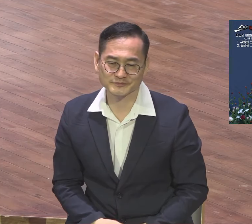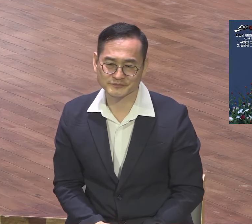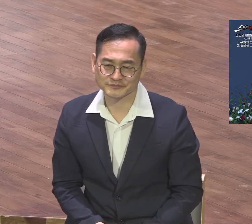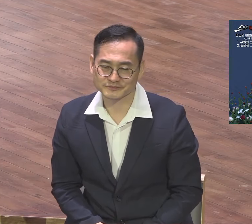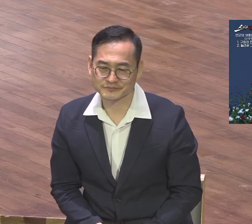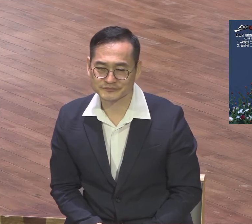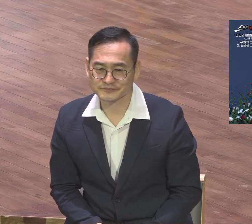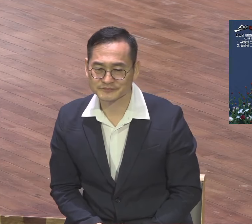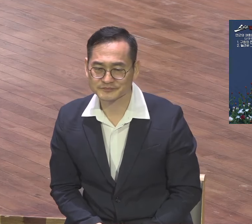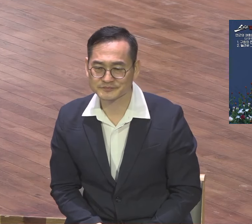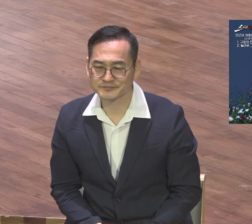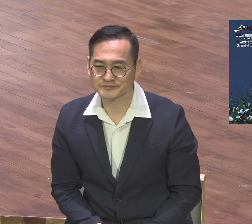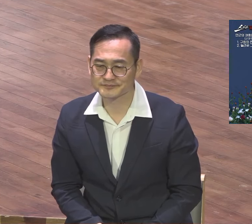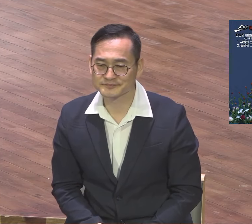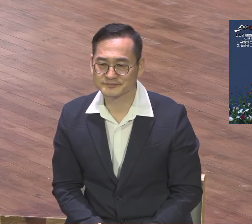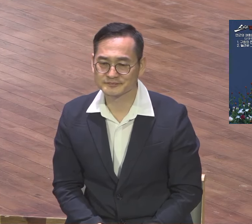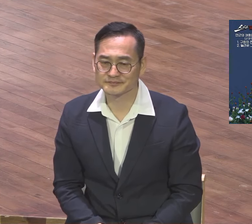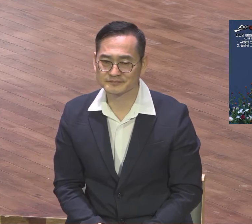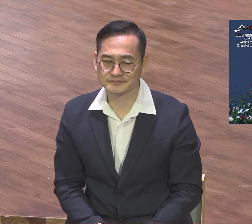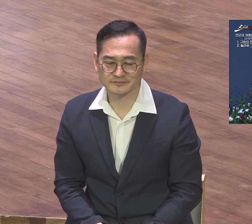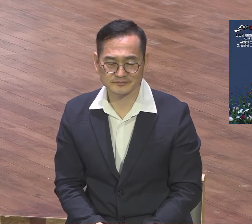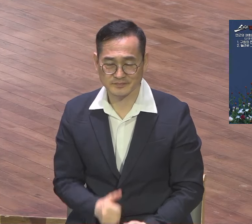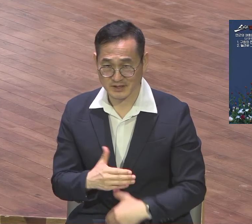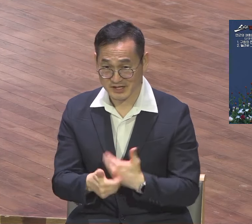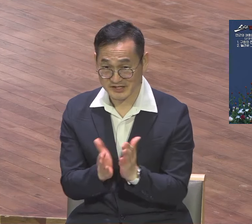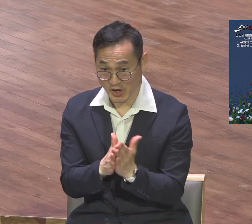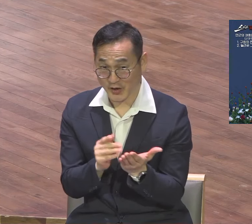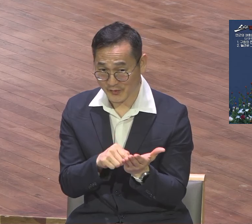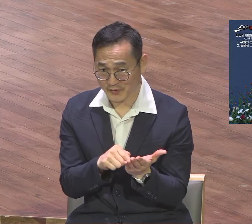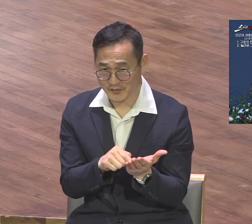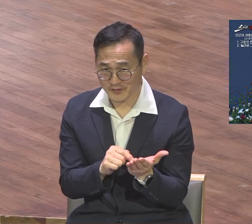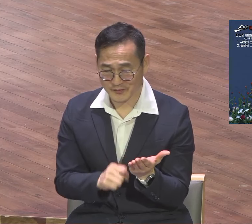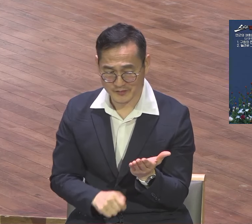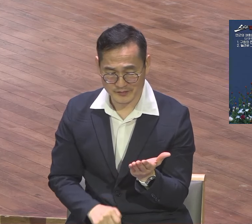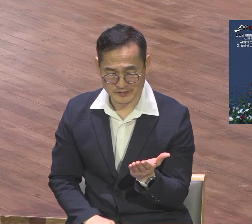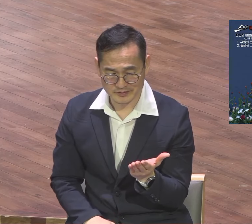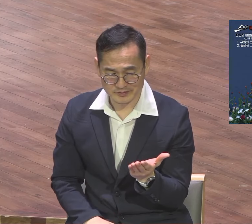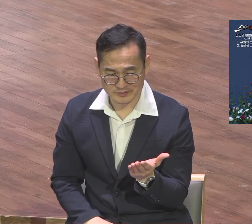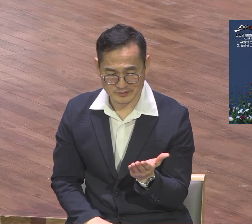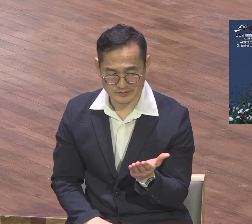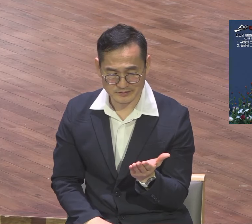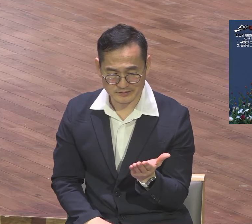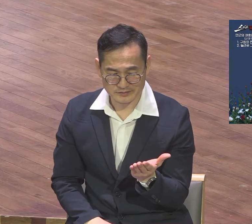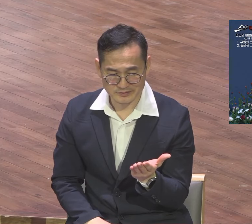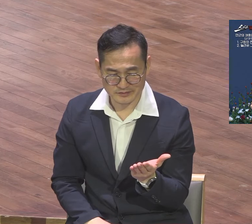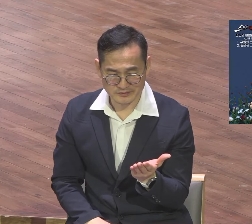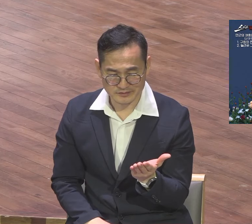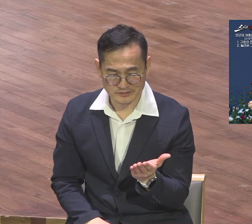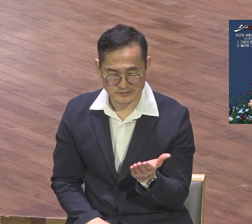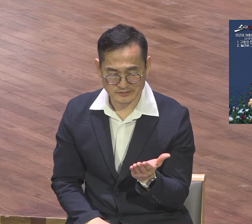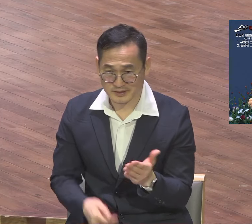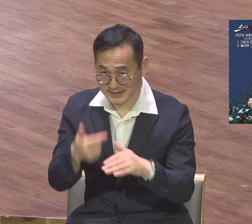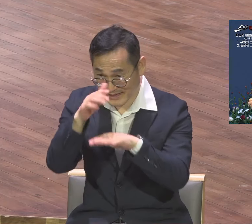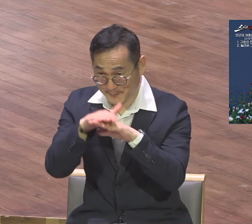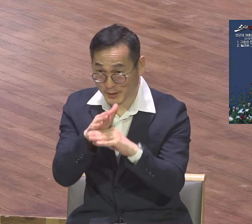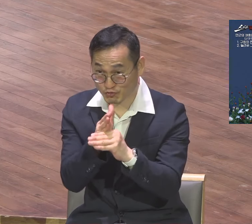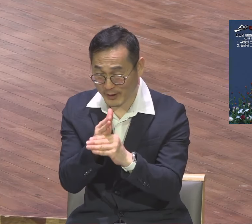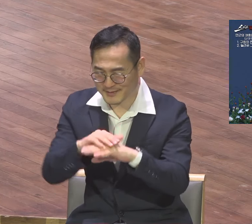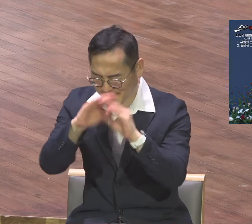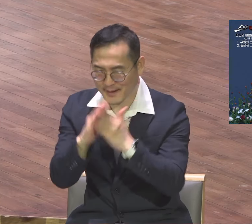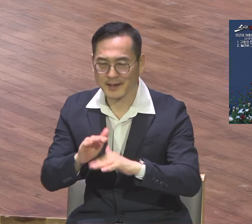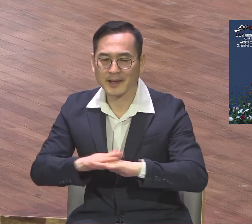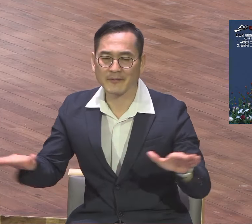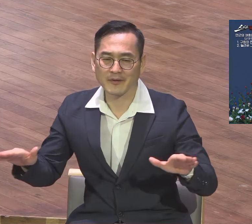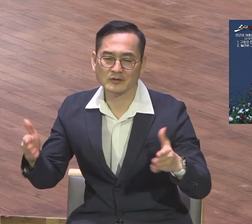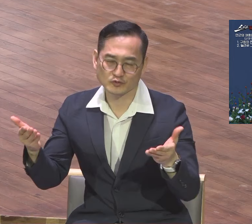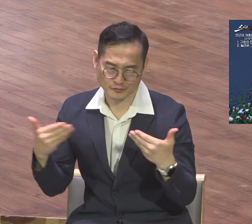살아. 성경 말씀 속에 예배 드리다가 다 해결해 주신다.